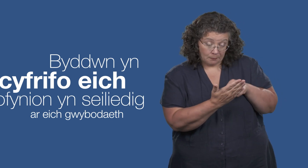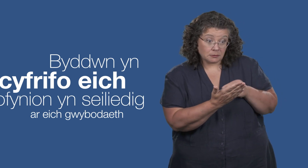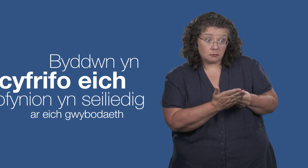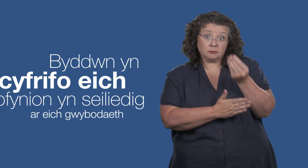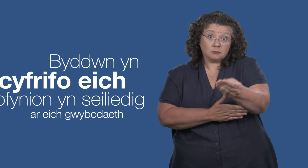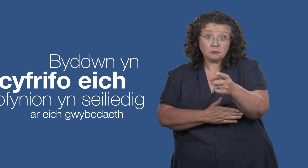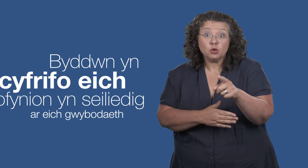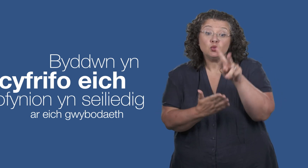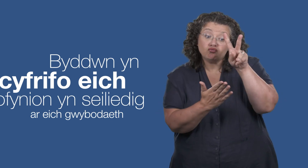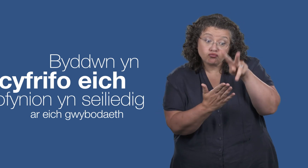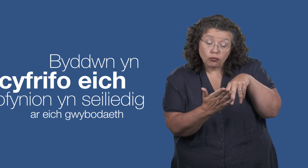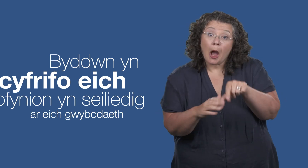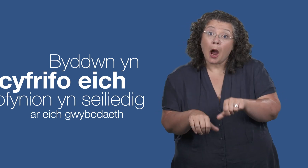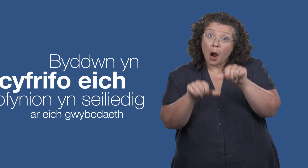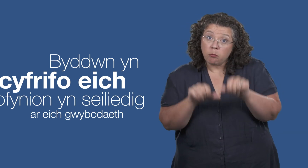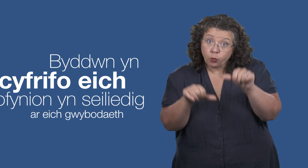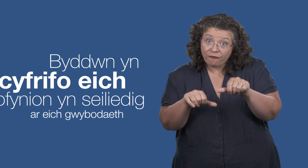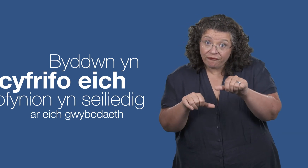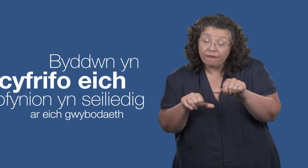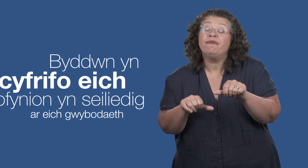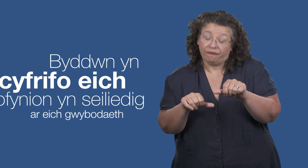i chi ei gymeradwyo.